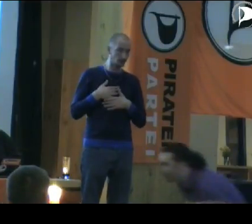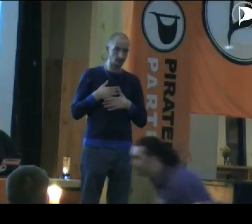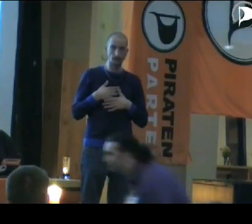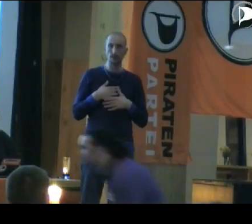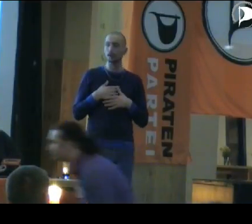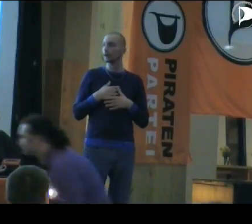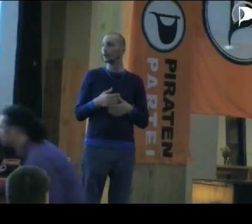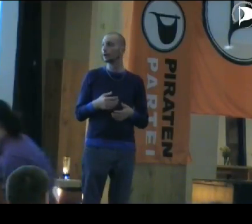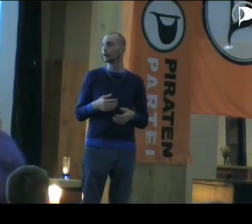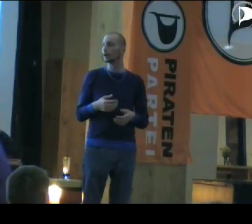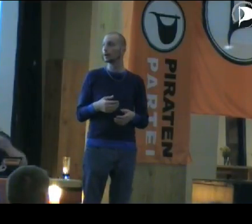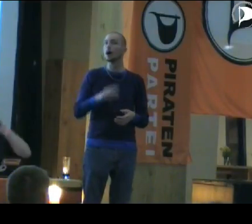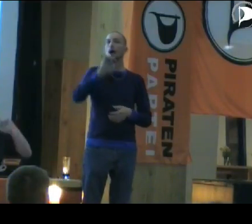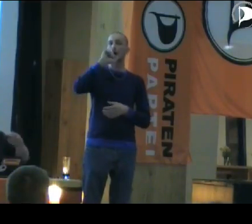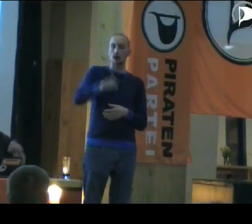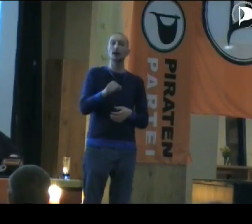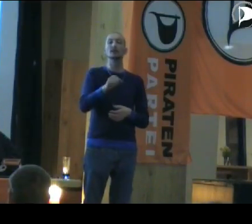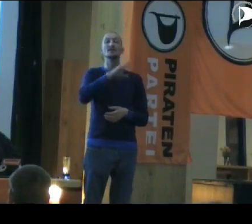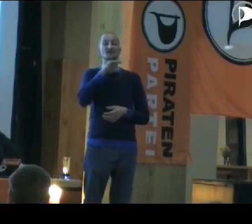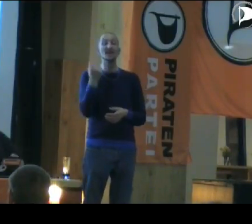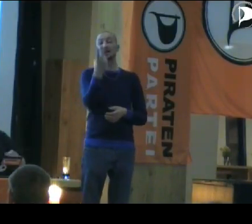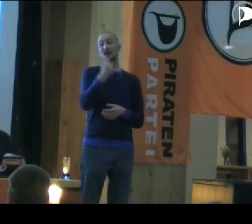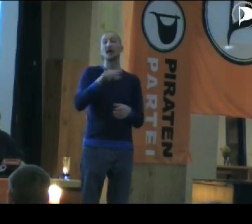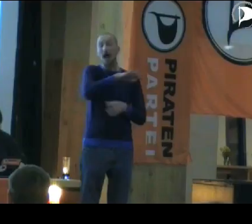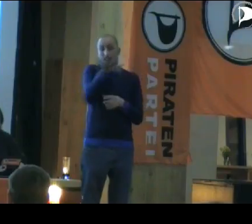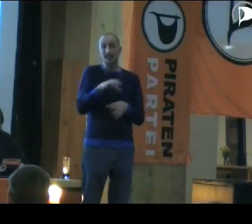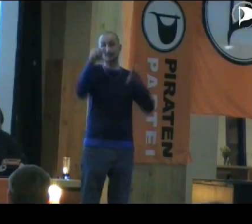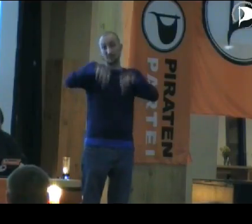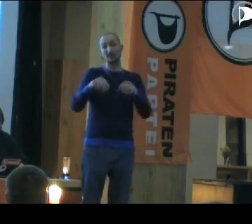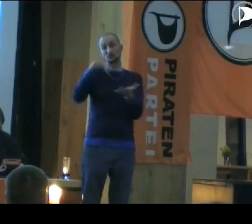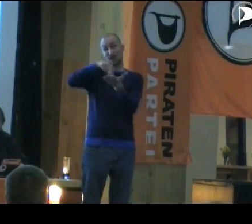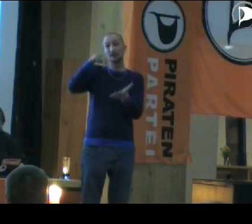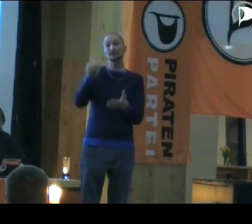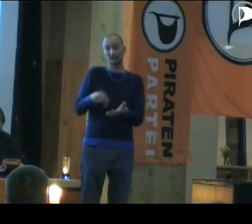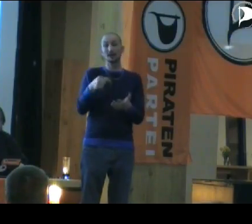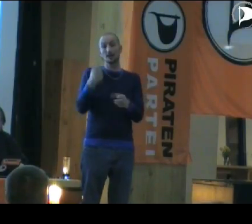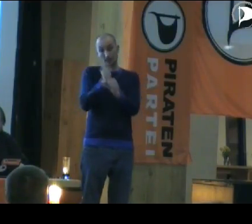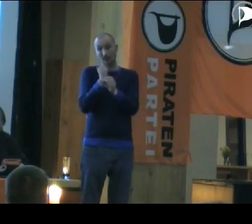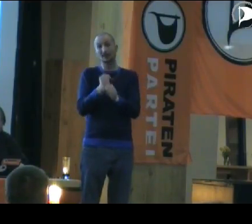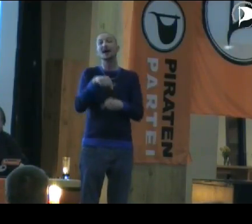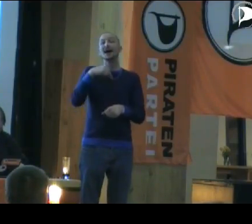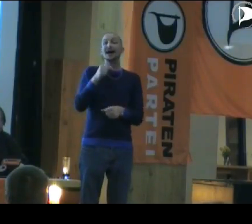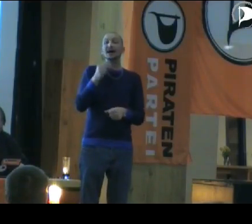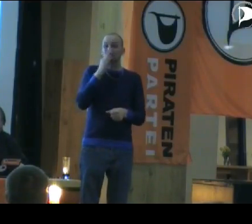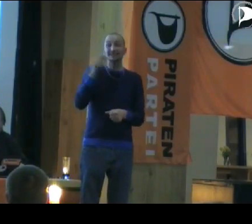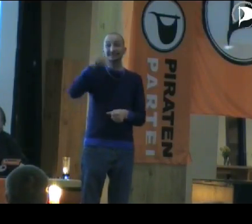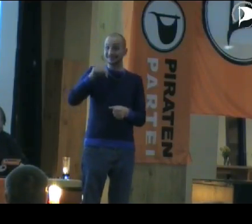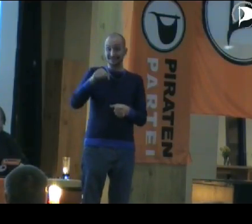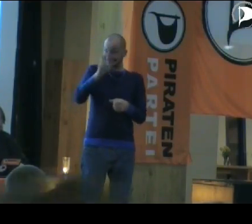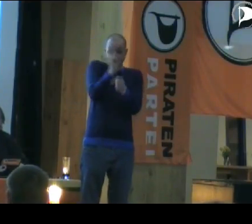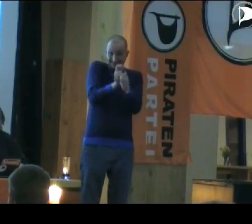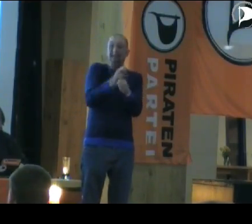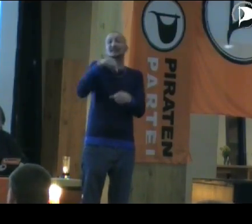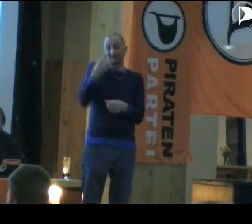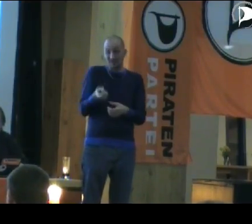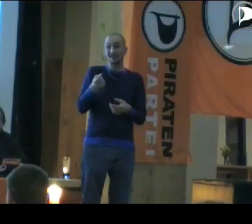naja man kann sich das geschäft schon der anschaffung denn nach jemandem seine ziemlich sinnfrei investition wenn ich